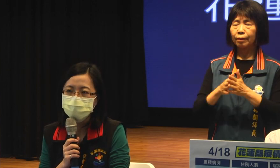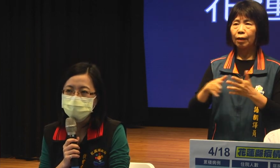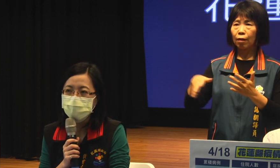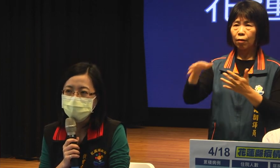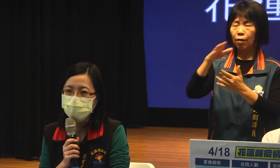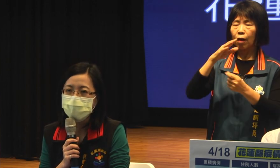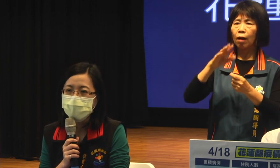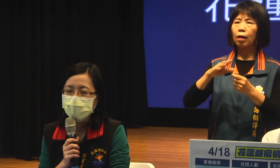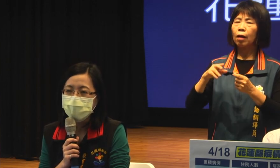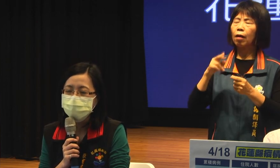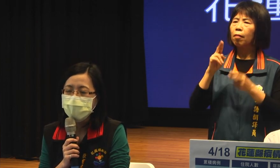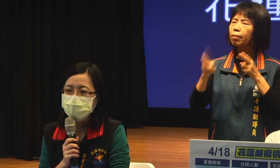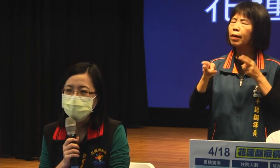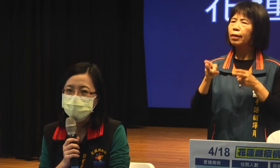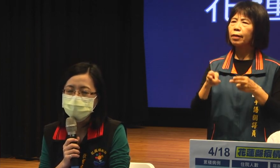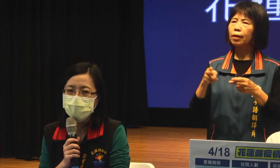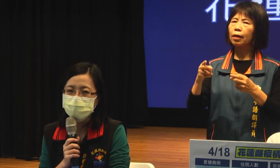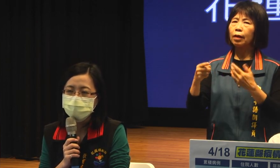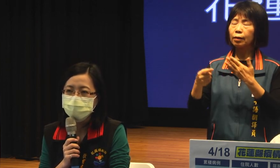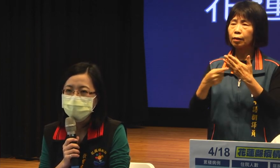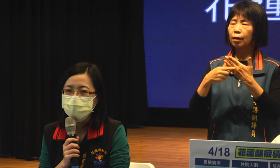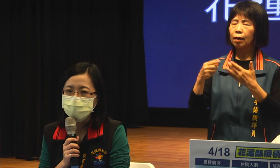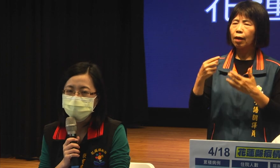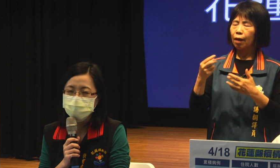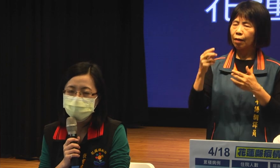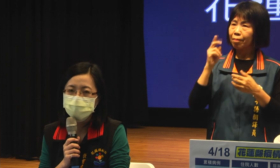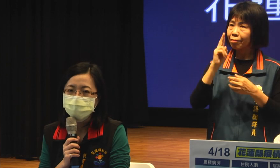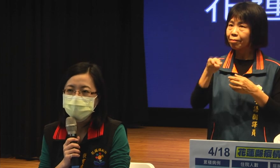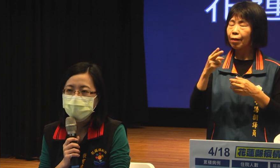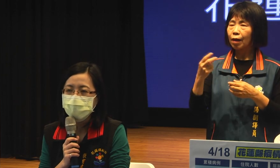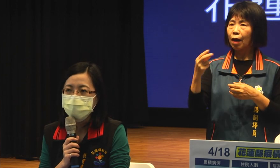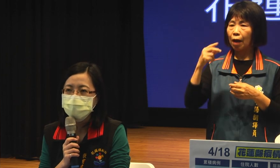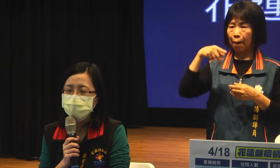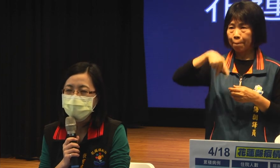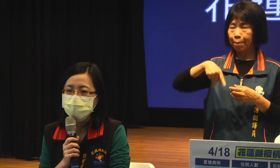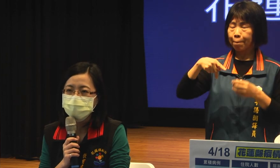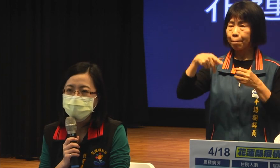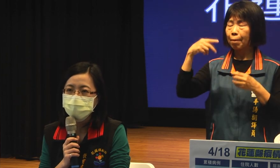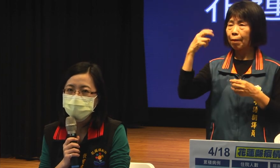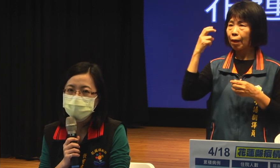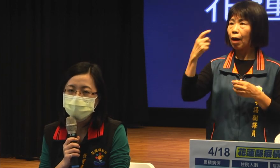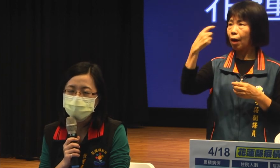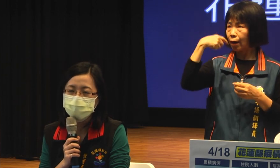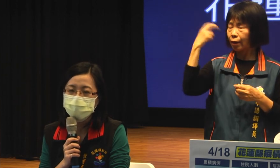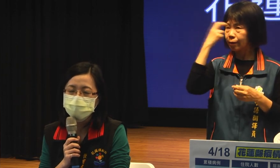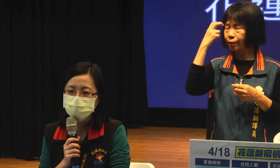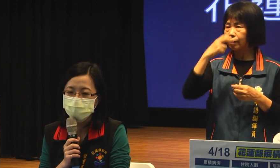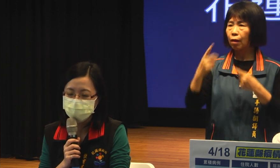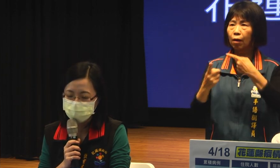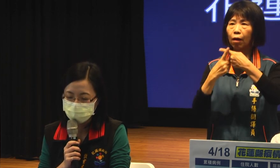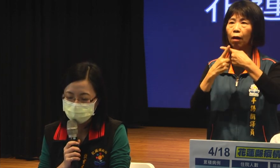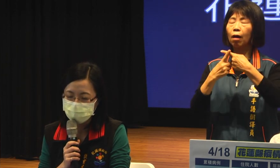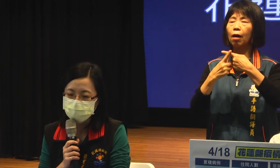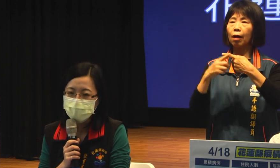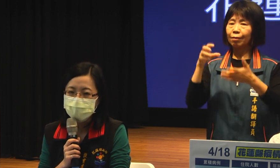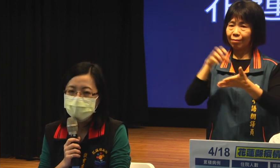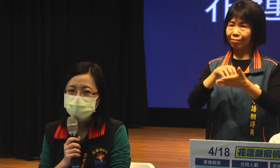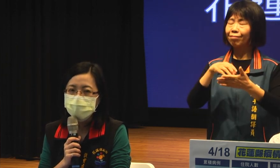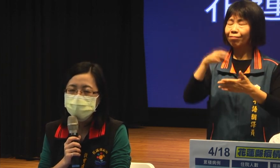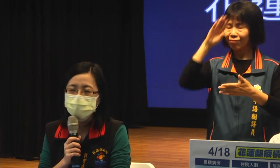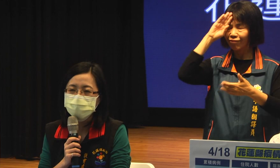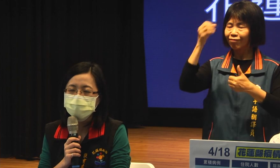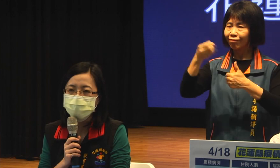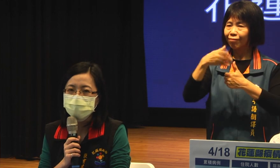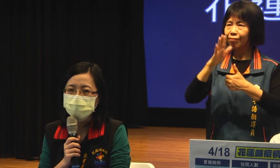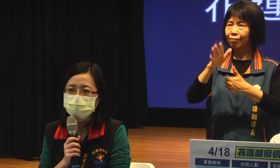运的执委会安排 PCR 的检测，然后 PCR 结果阳性而确诊的。那